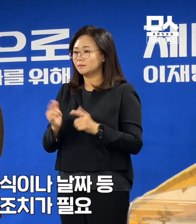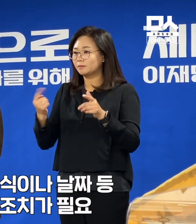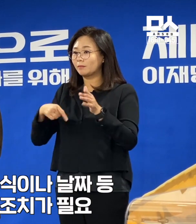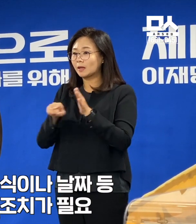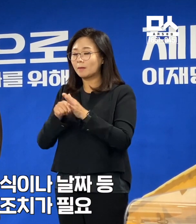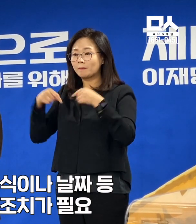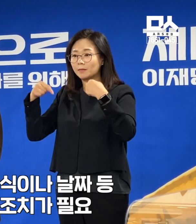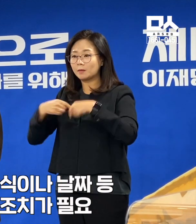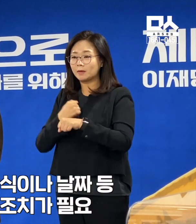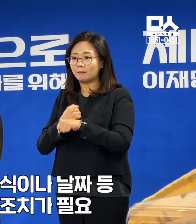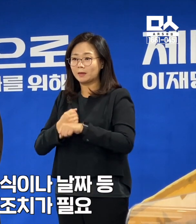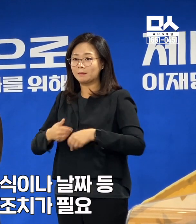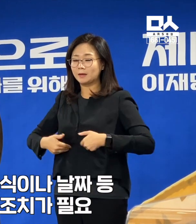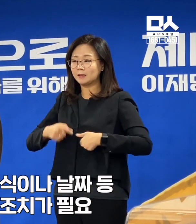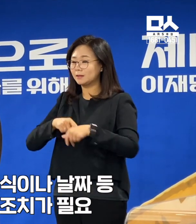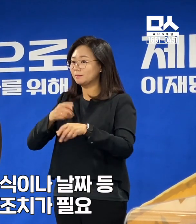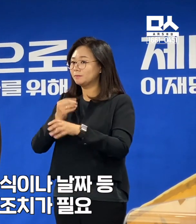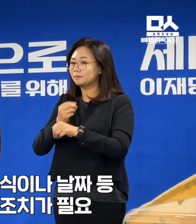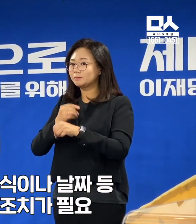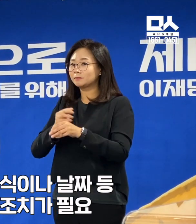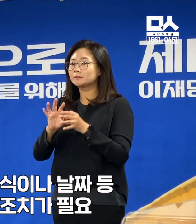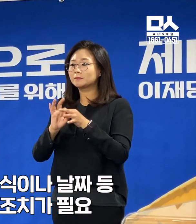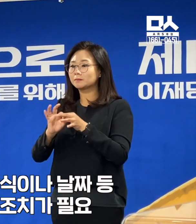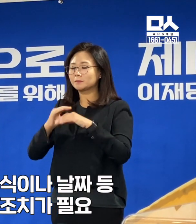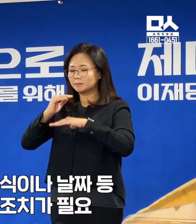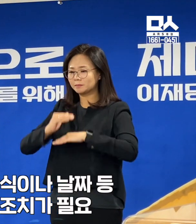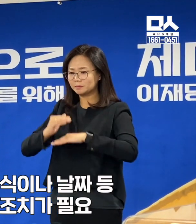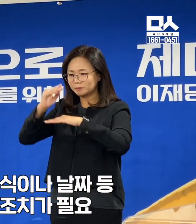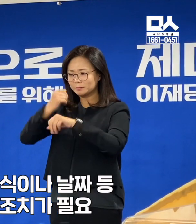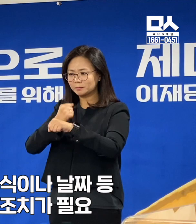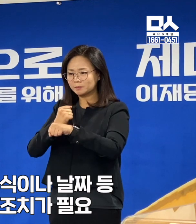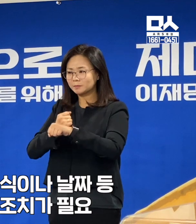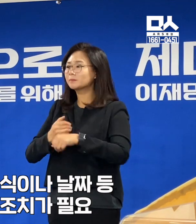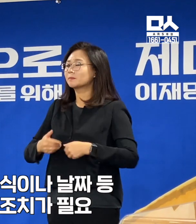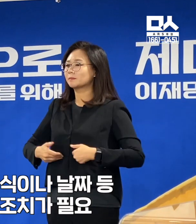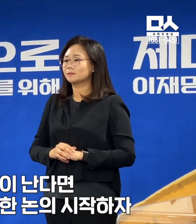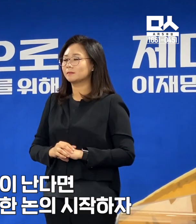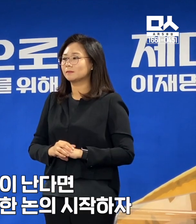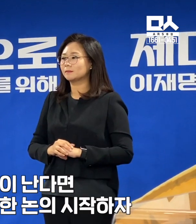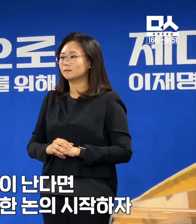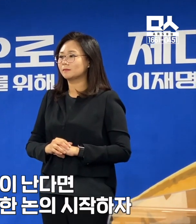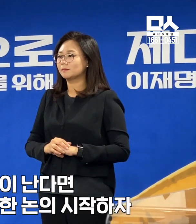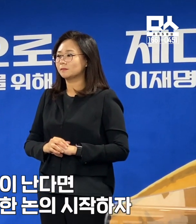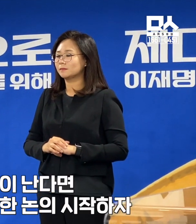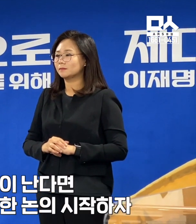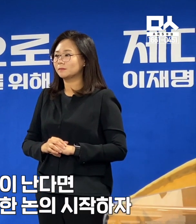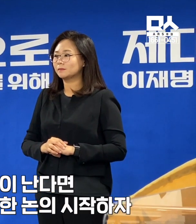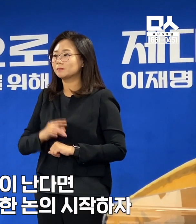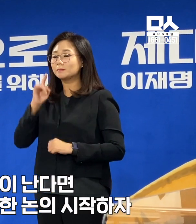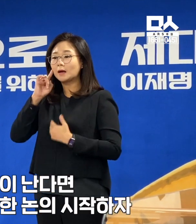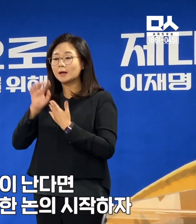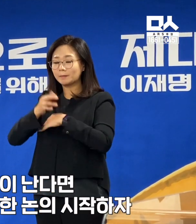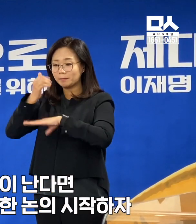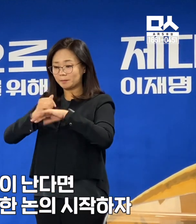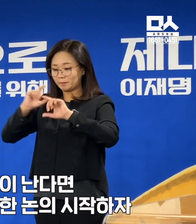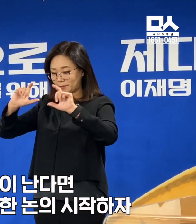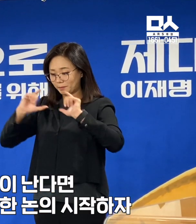위한 협의라든지 날짜 잡는다든지 이런 절차가 후속적으로 당연히 진행이 돼야 됩니다. 그래서 만약 가처분 결과가